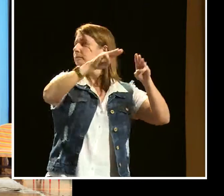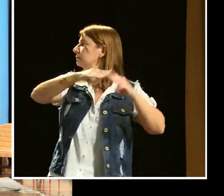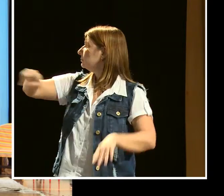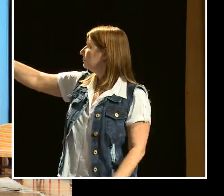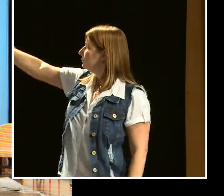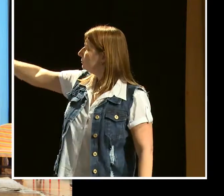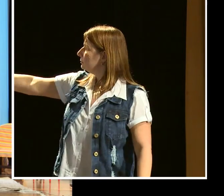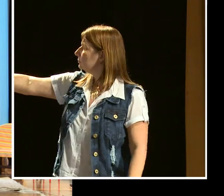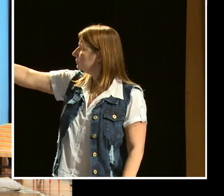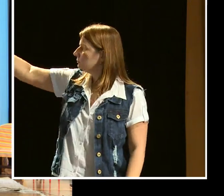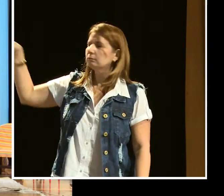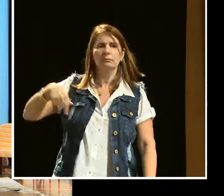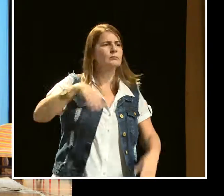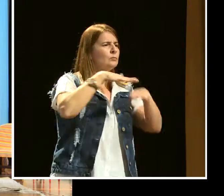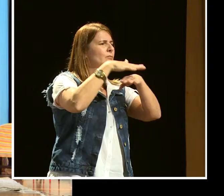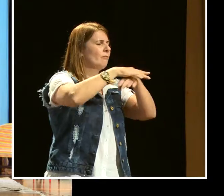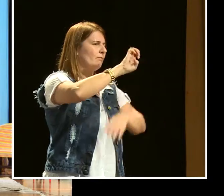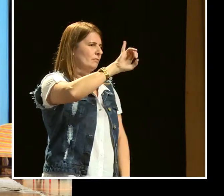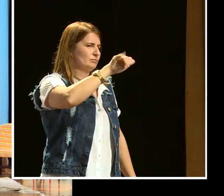No CF1, aqui do Instituto,